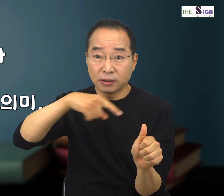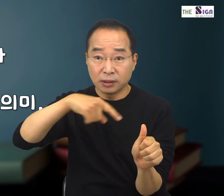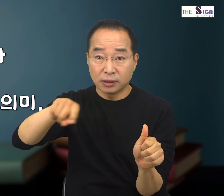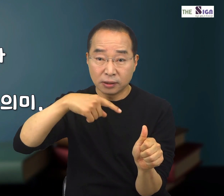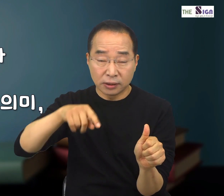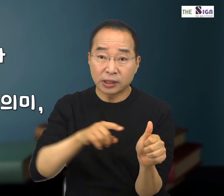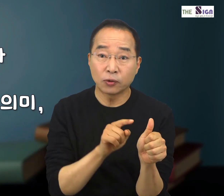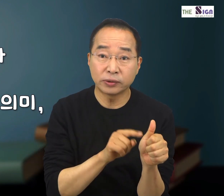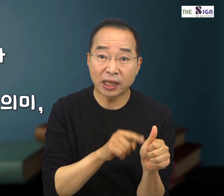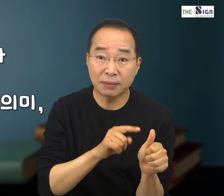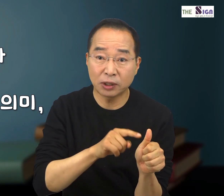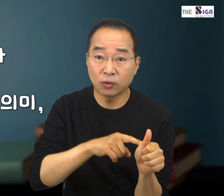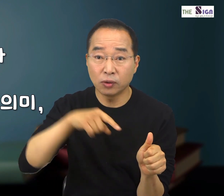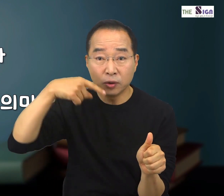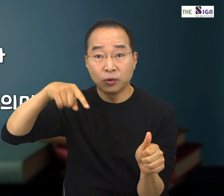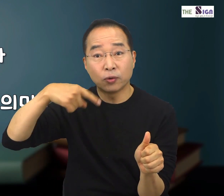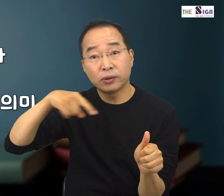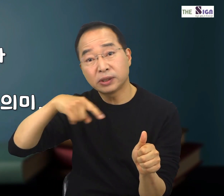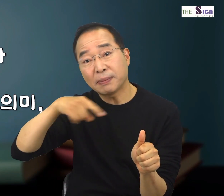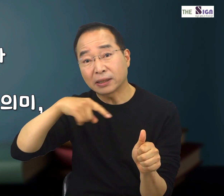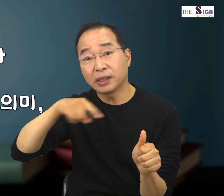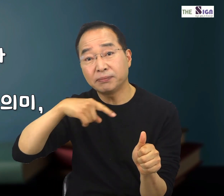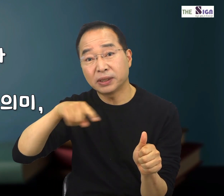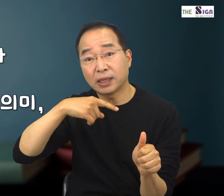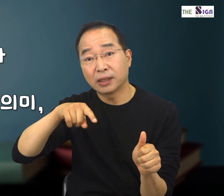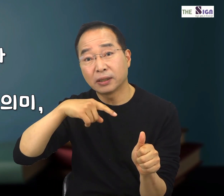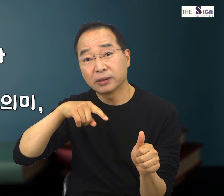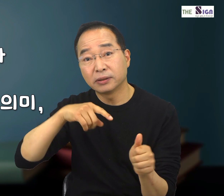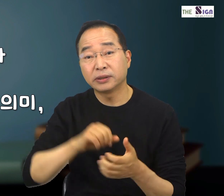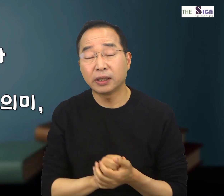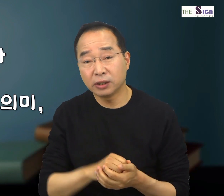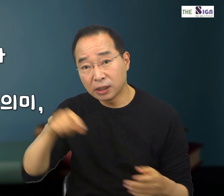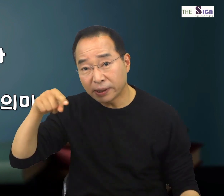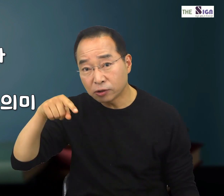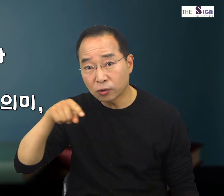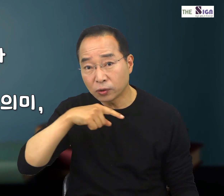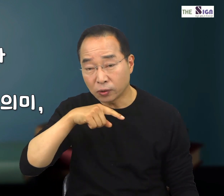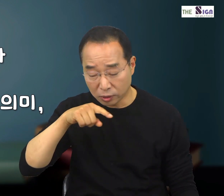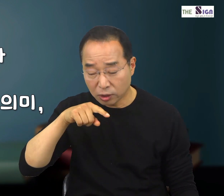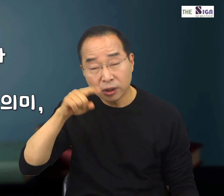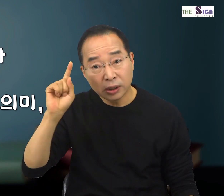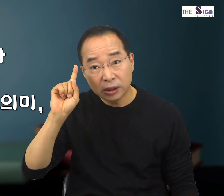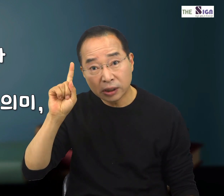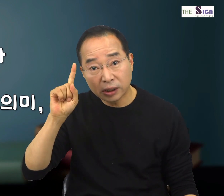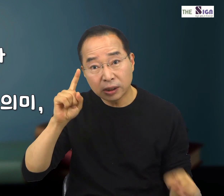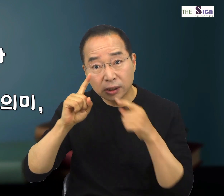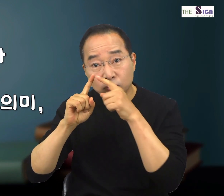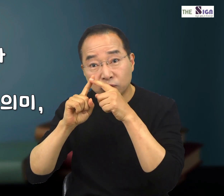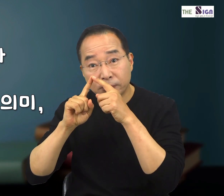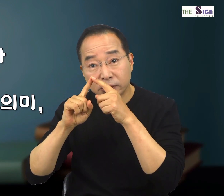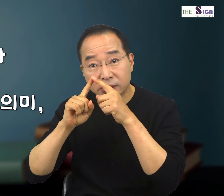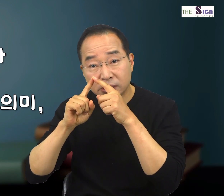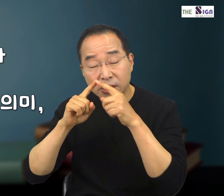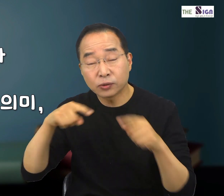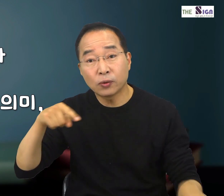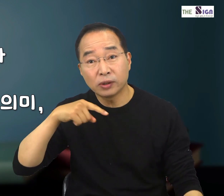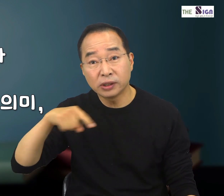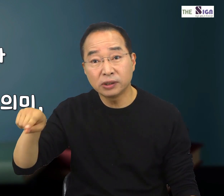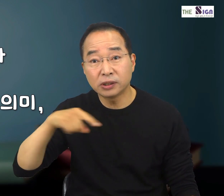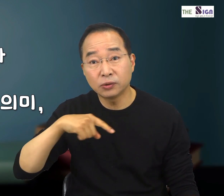자, 이건 사람이고, 요거는 이제 막대기입니다. 근데 일반적으로 이 두 번째 손을 흔드는 동작의